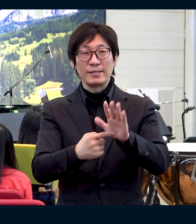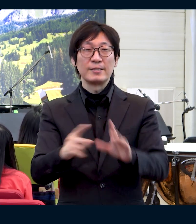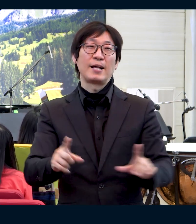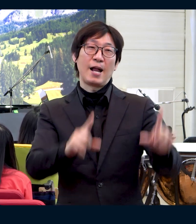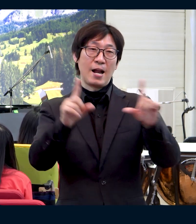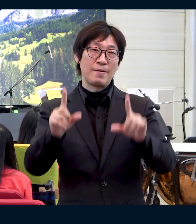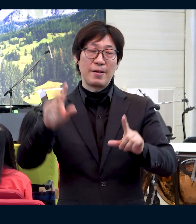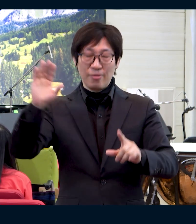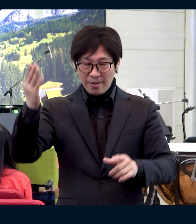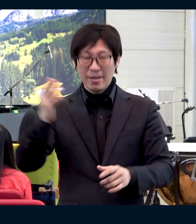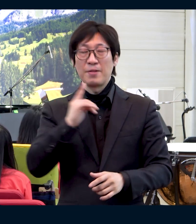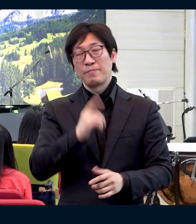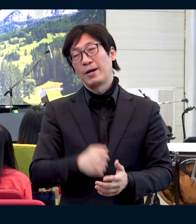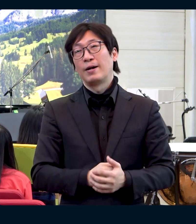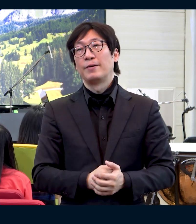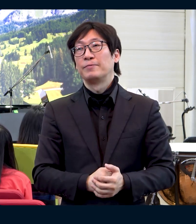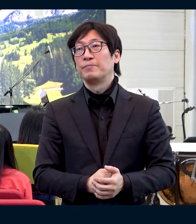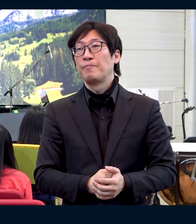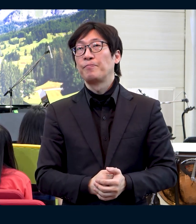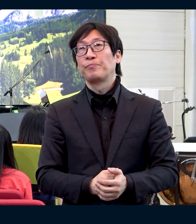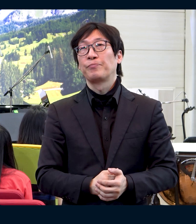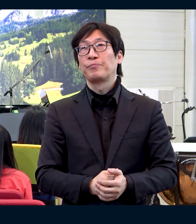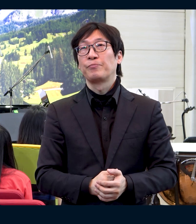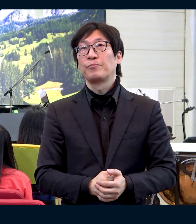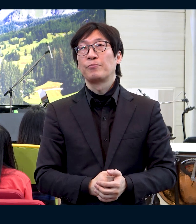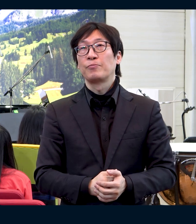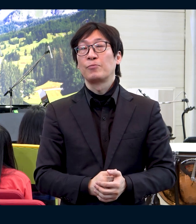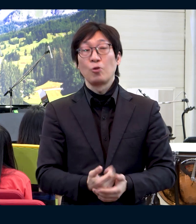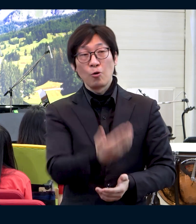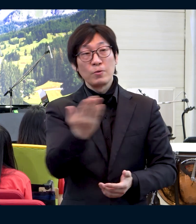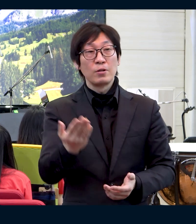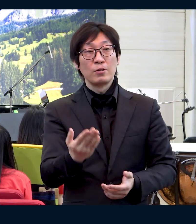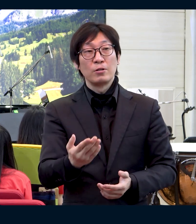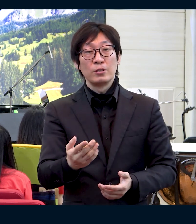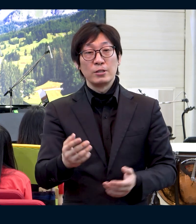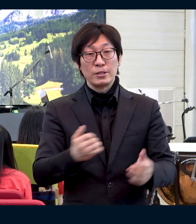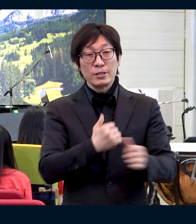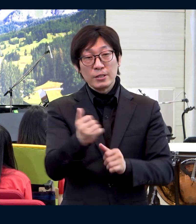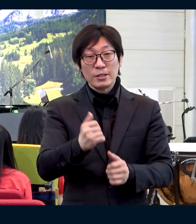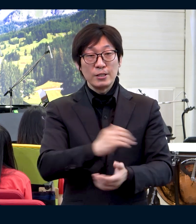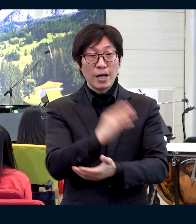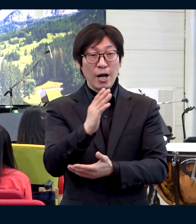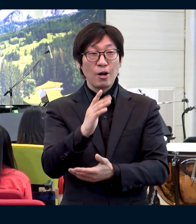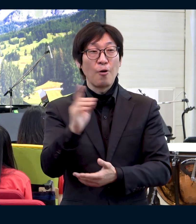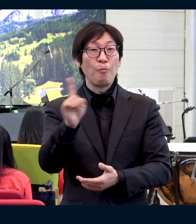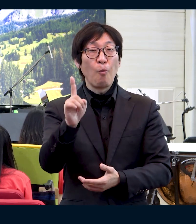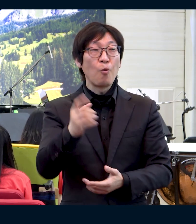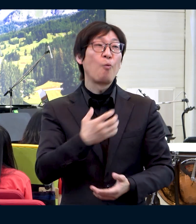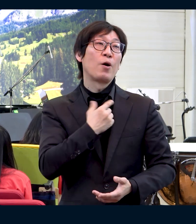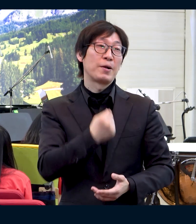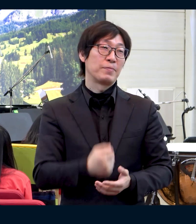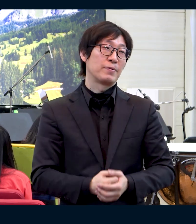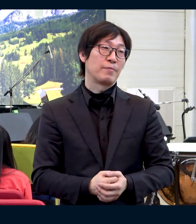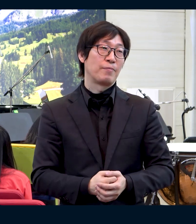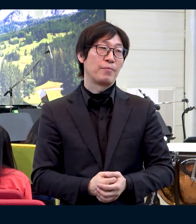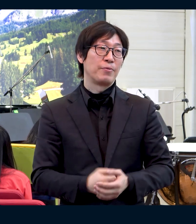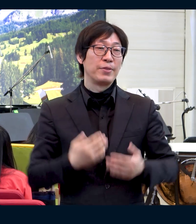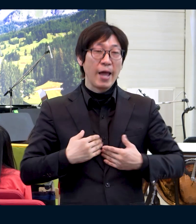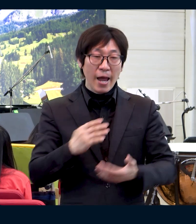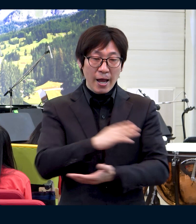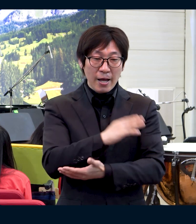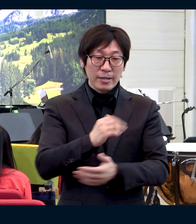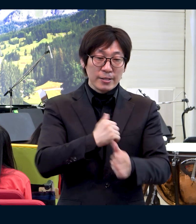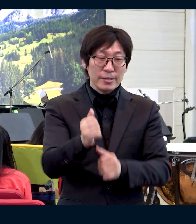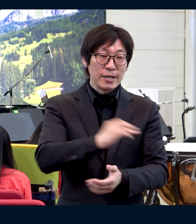드러내는 삶을 살게 될 것입니다. 여러분들은 어떠한 승리의 이야기를 갖고 싶습니까? 어떠한 승리의 이야기를